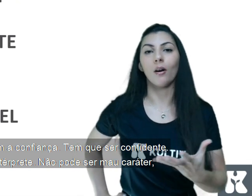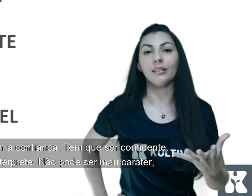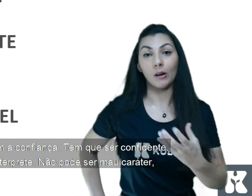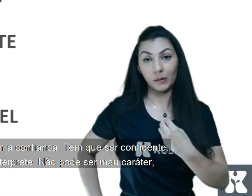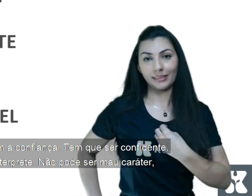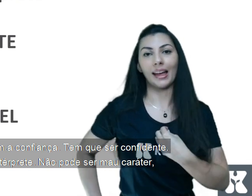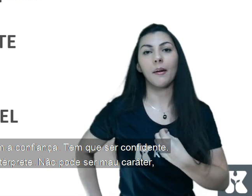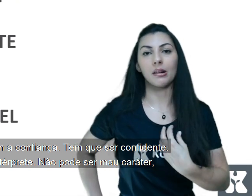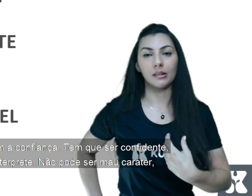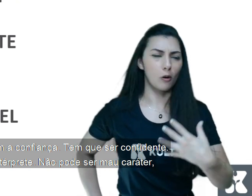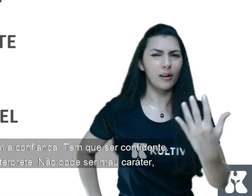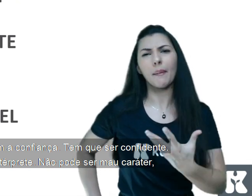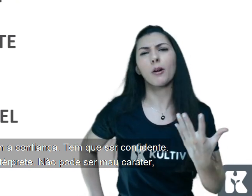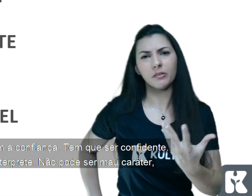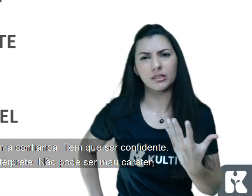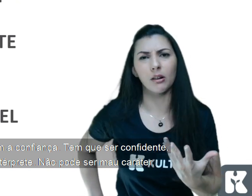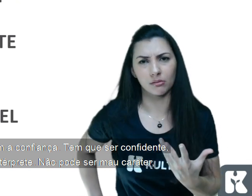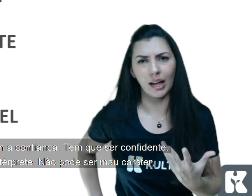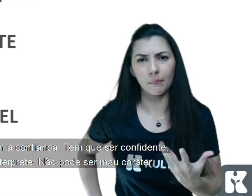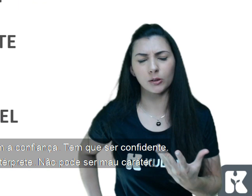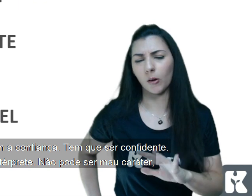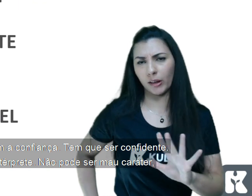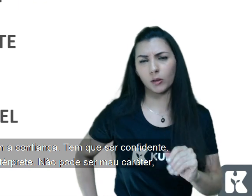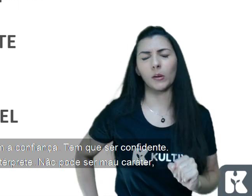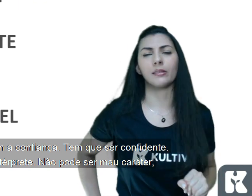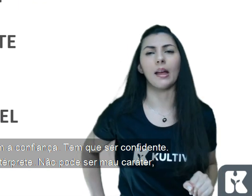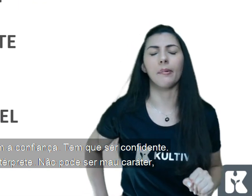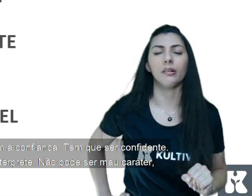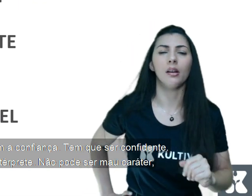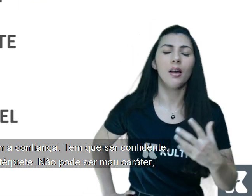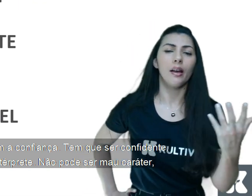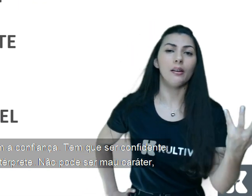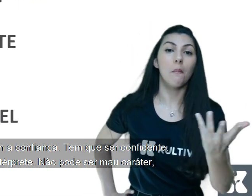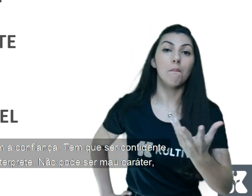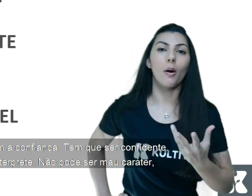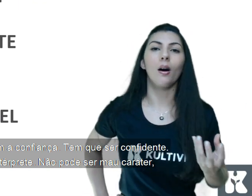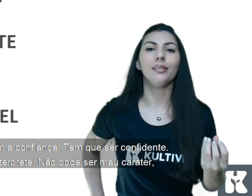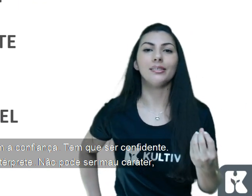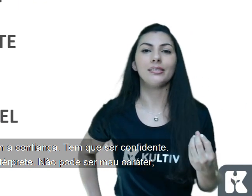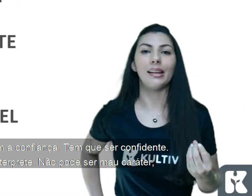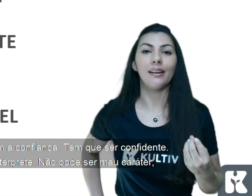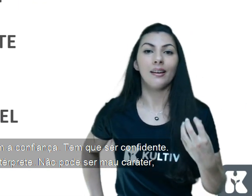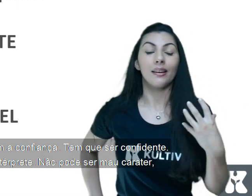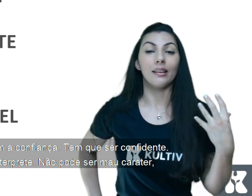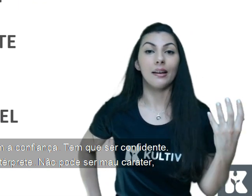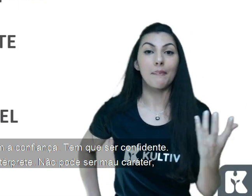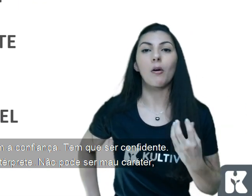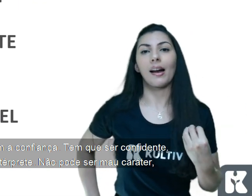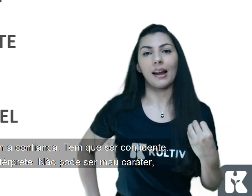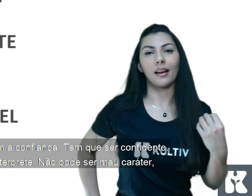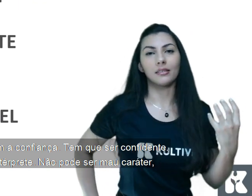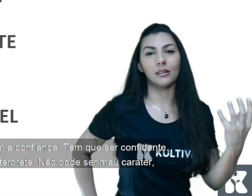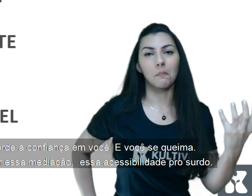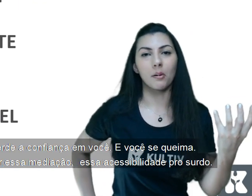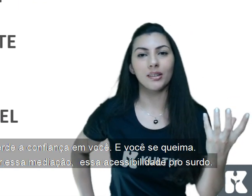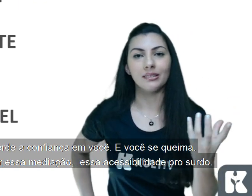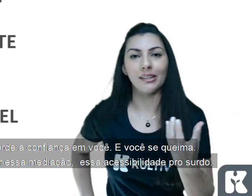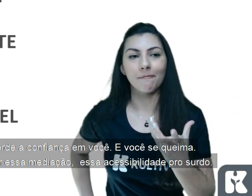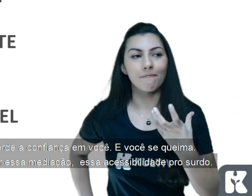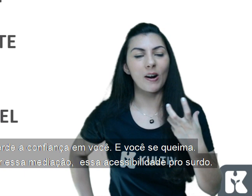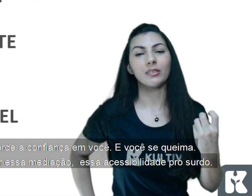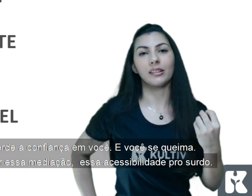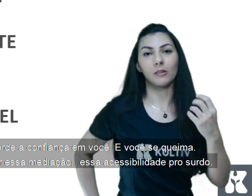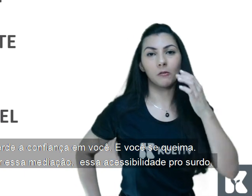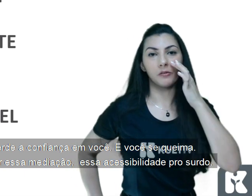não pode, o intérprete, qualquer profissão, tá, pessoal? Não é só o intérprete. Não pode ser mau caráter, não pode